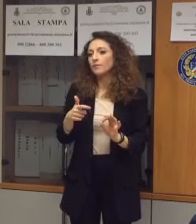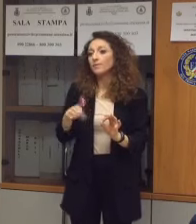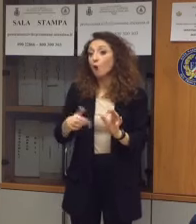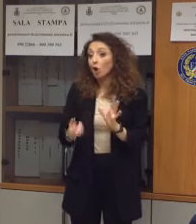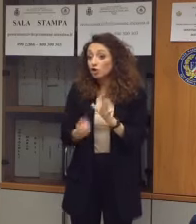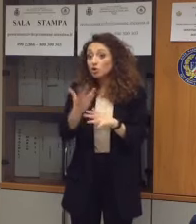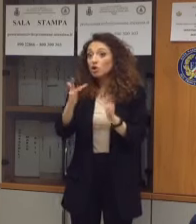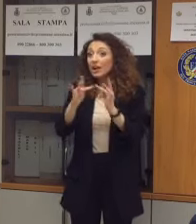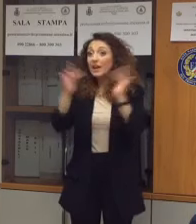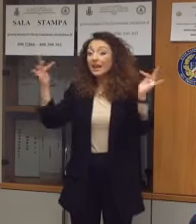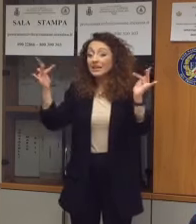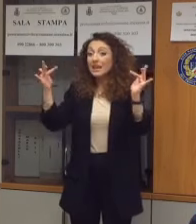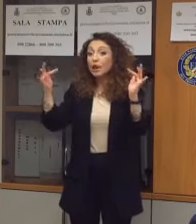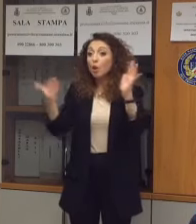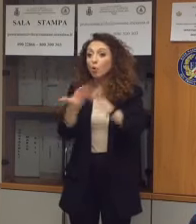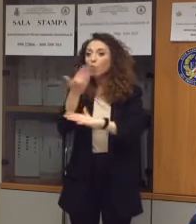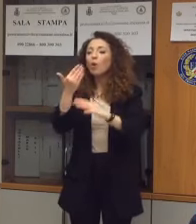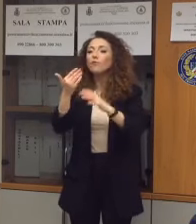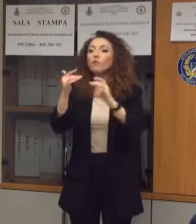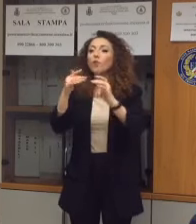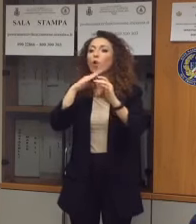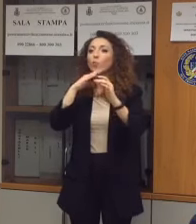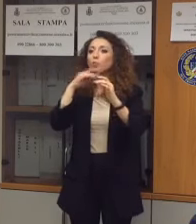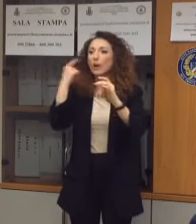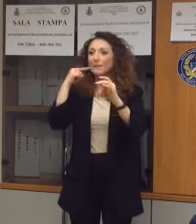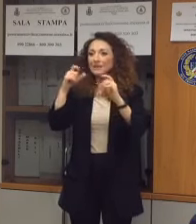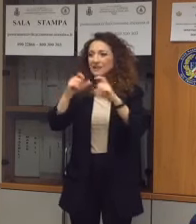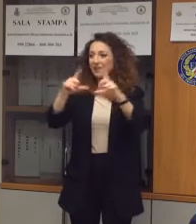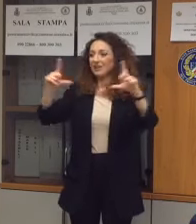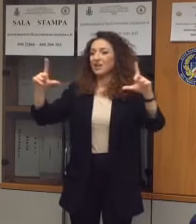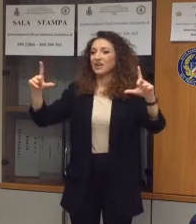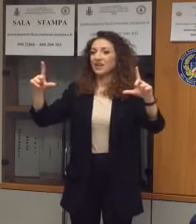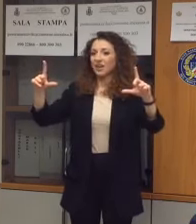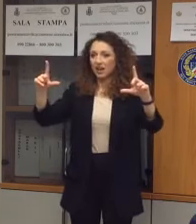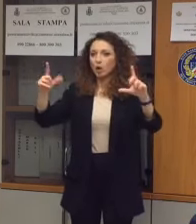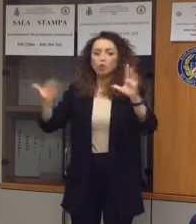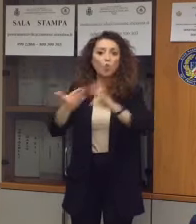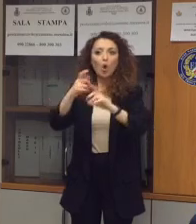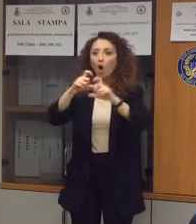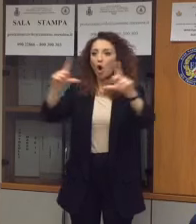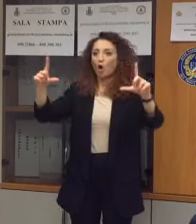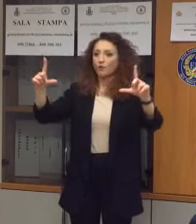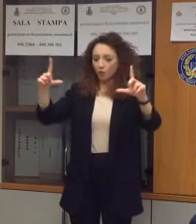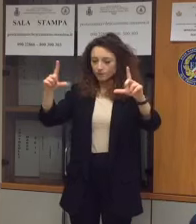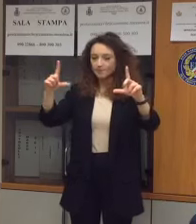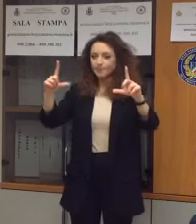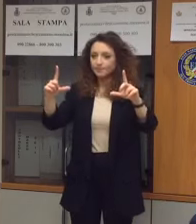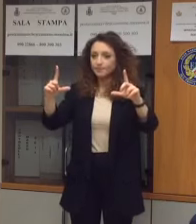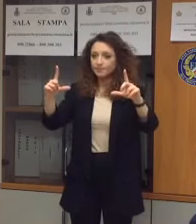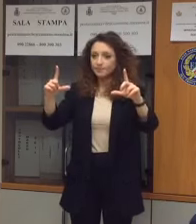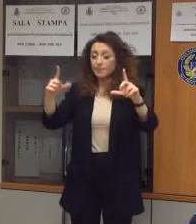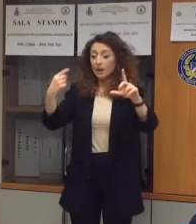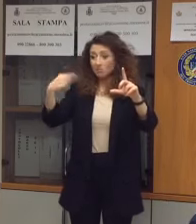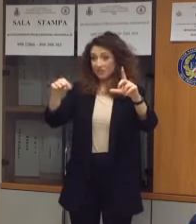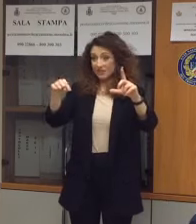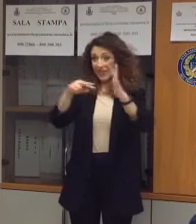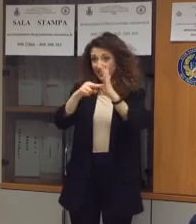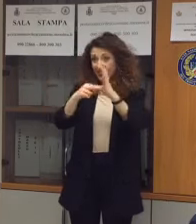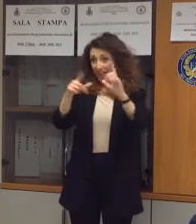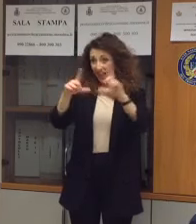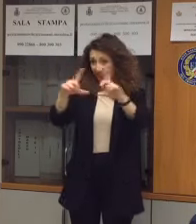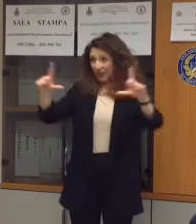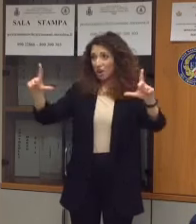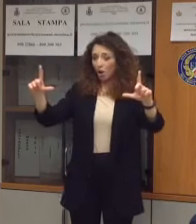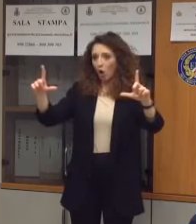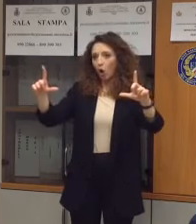Comune di Messina, quindi è stata data una nuova maschera, una nuova schermata, e questo aspetto anche tecnico che ha riguardato già